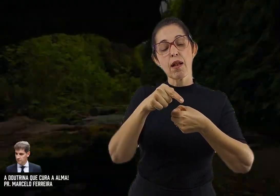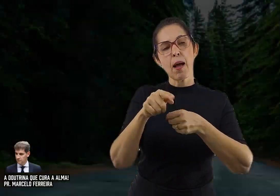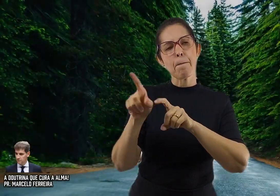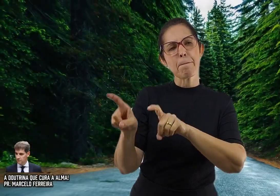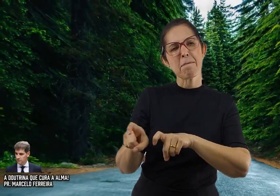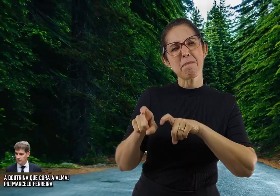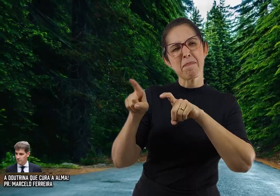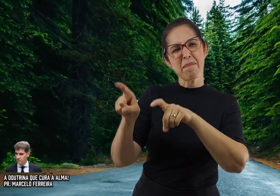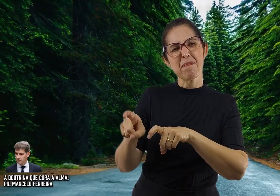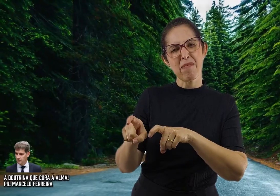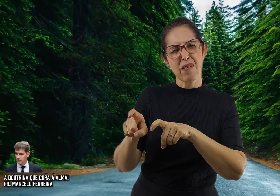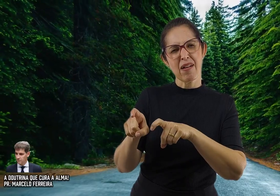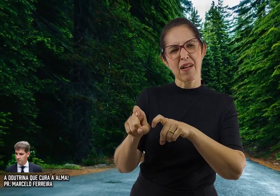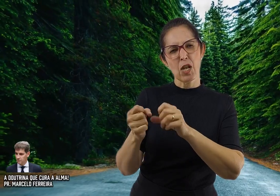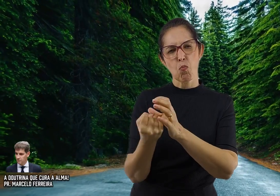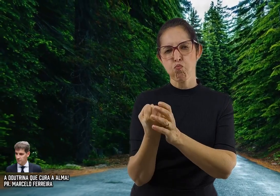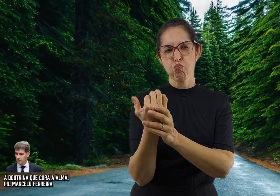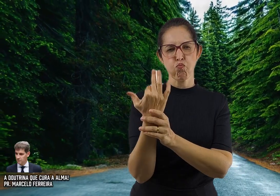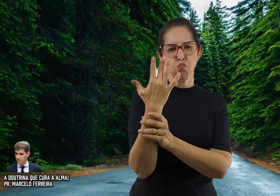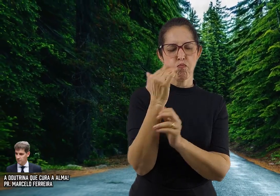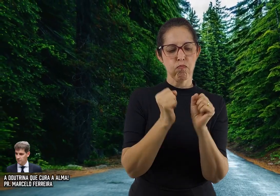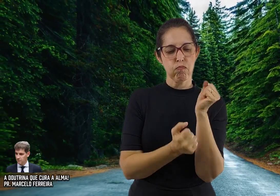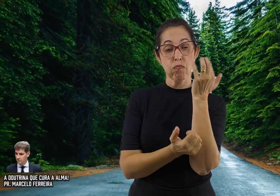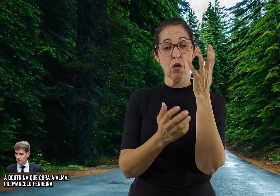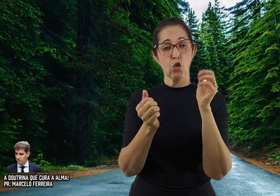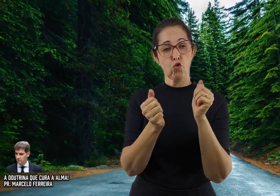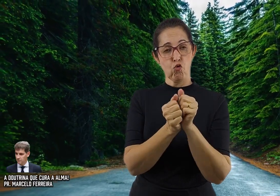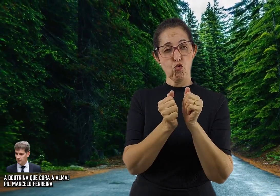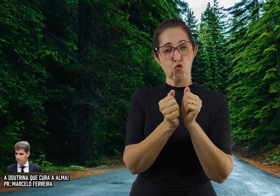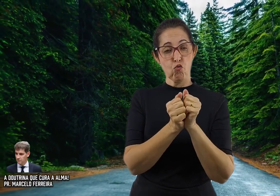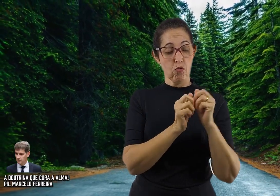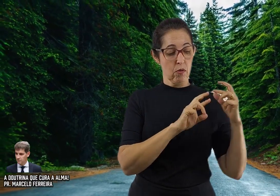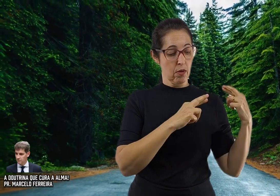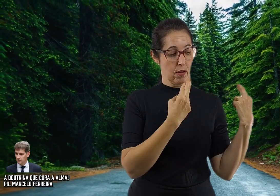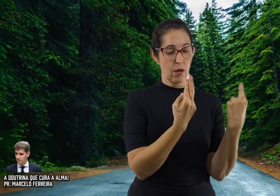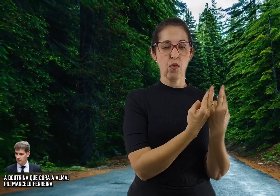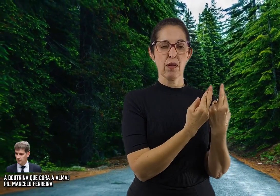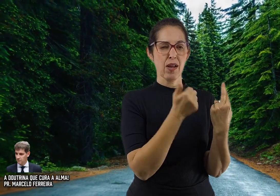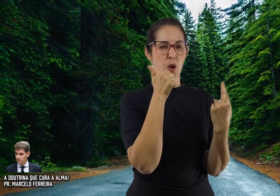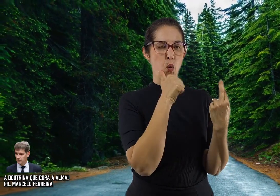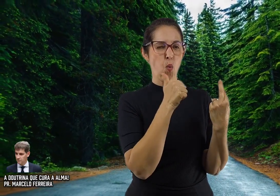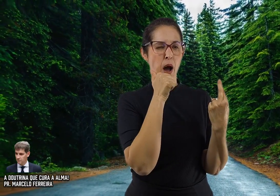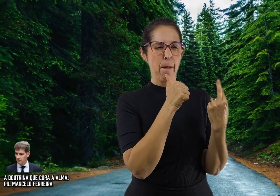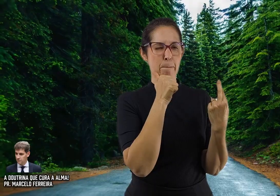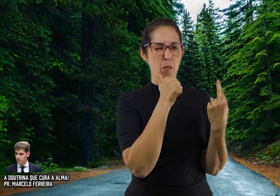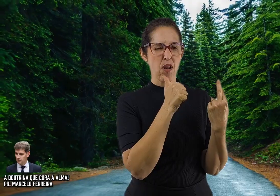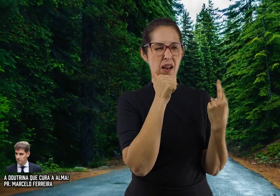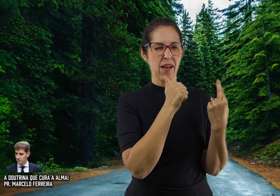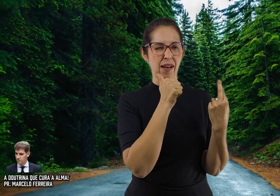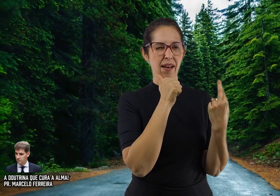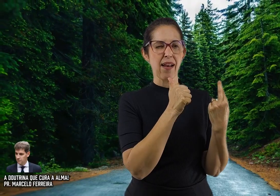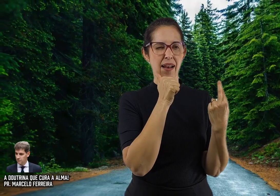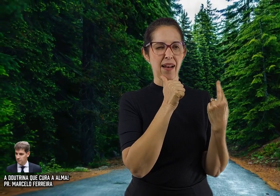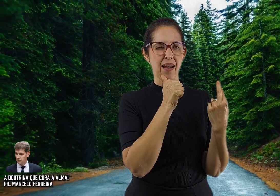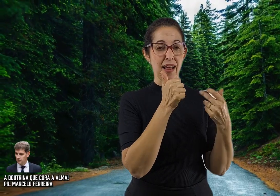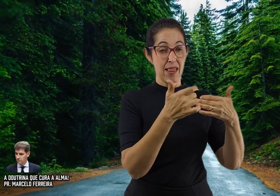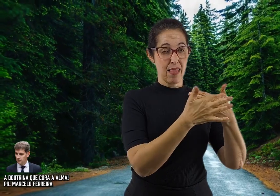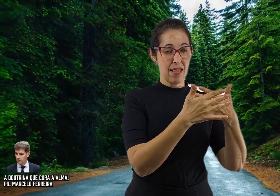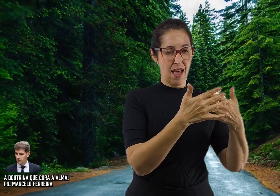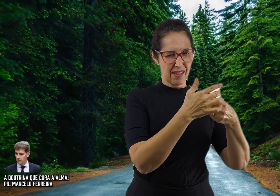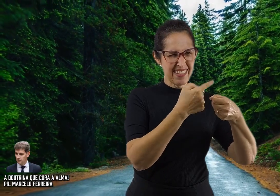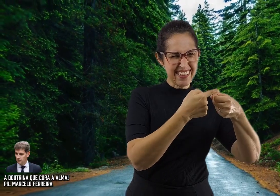de plantação. Ele estava reunido com as mulheres, ela estava reunida com as mulheres da cidade. E ele lá, nas reuniões dele lá e